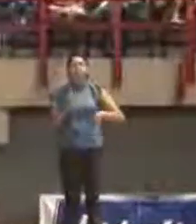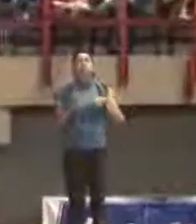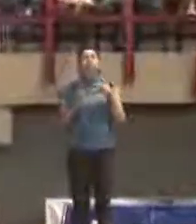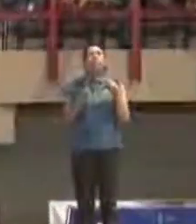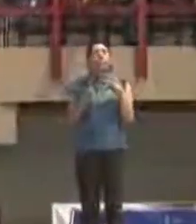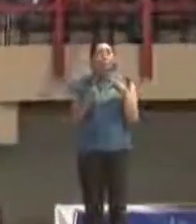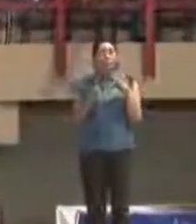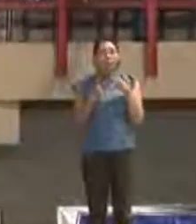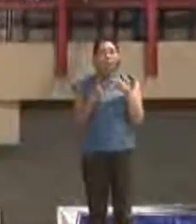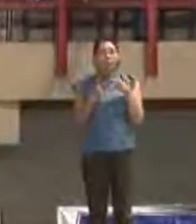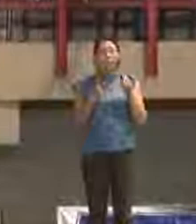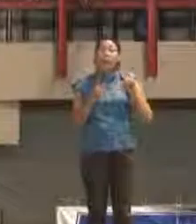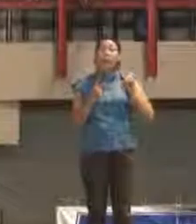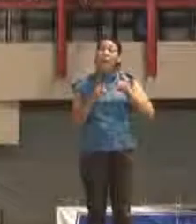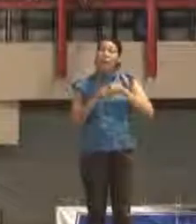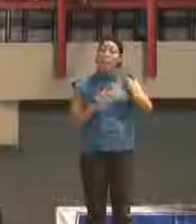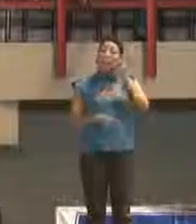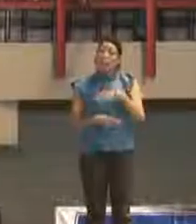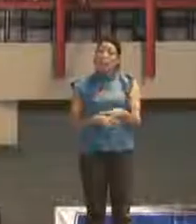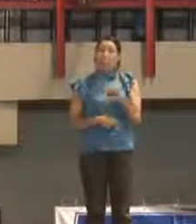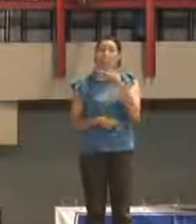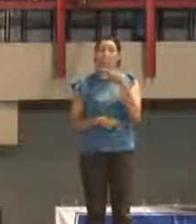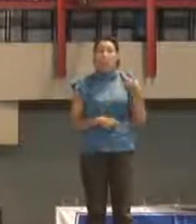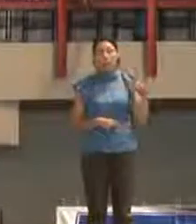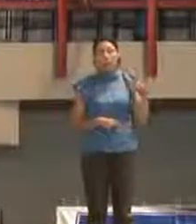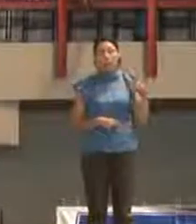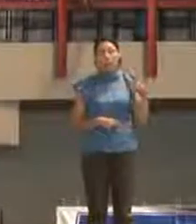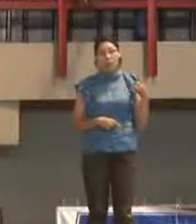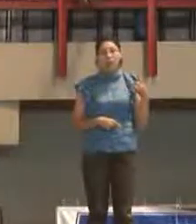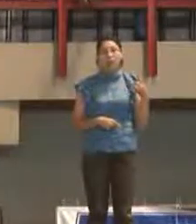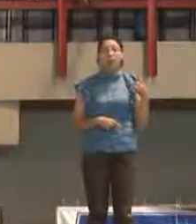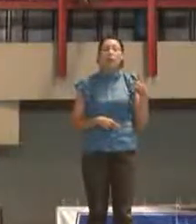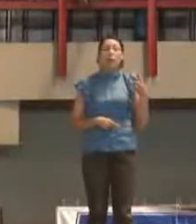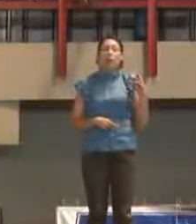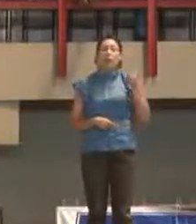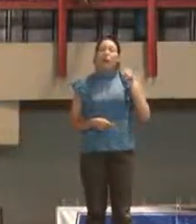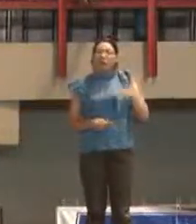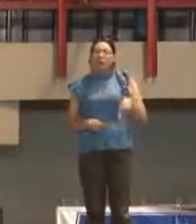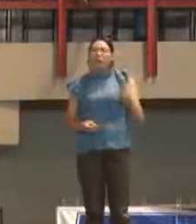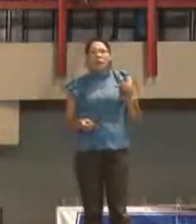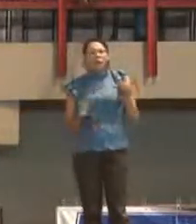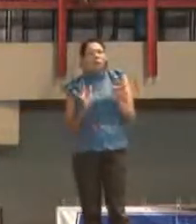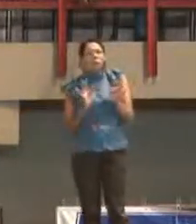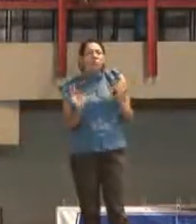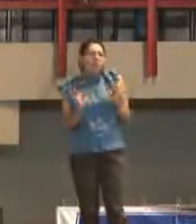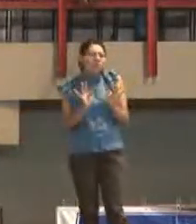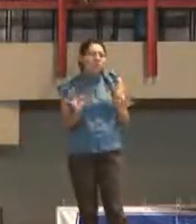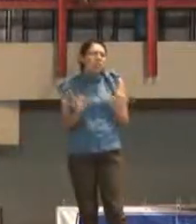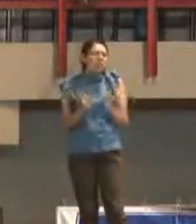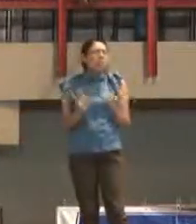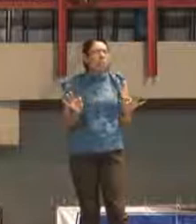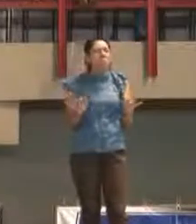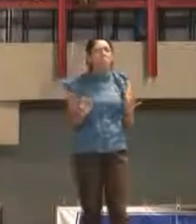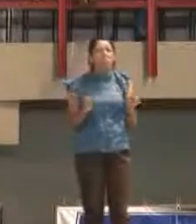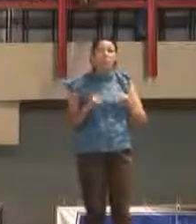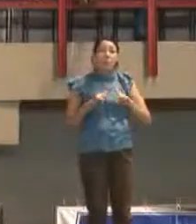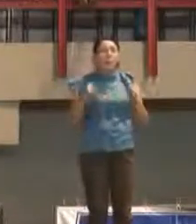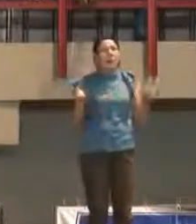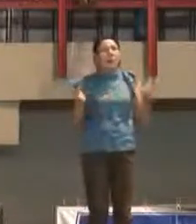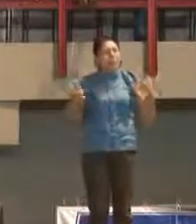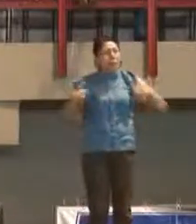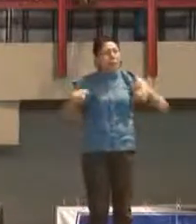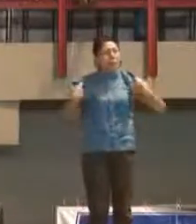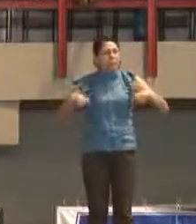problema envolveu uma tabela. Esse problema ele é um problema relativamente simples, mas a